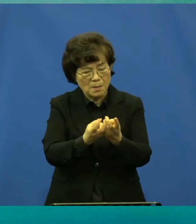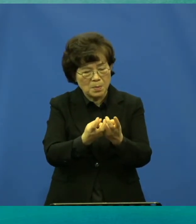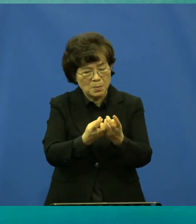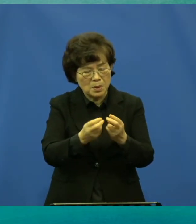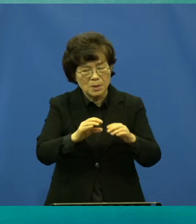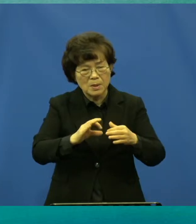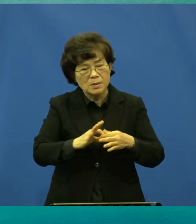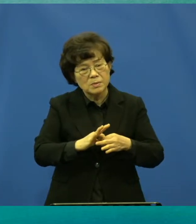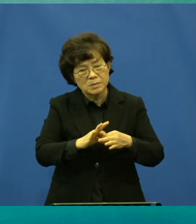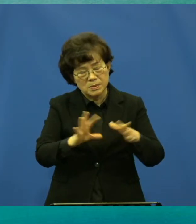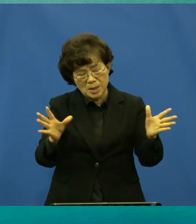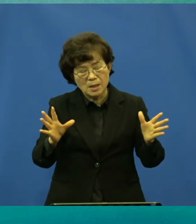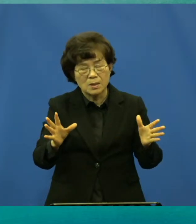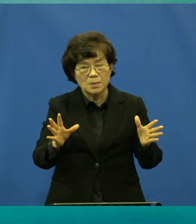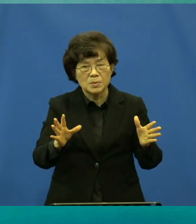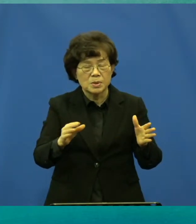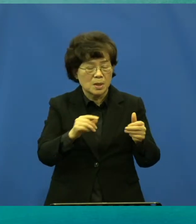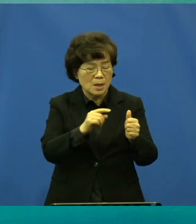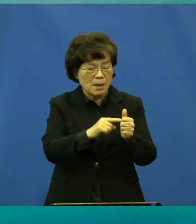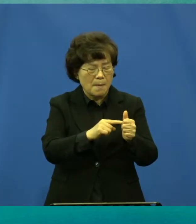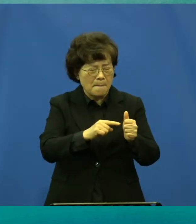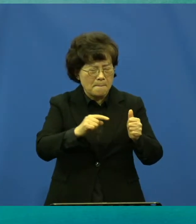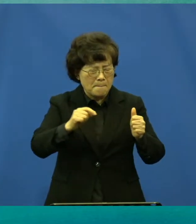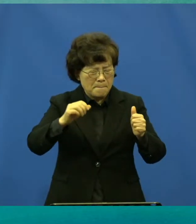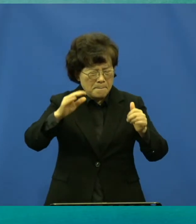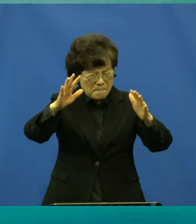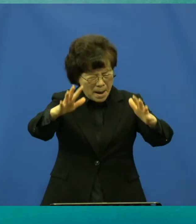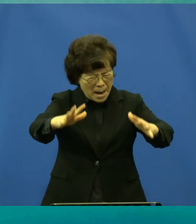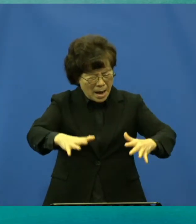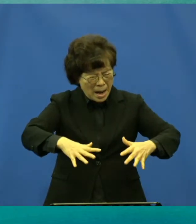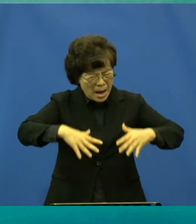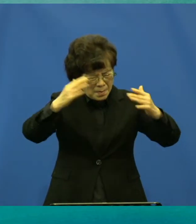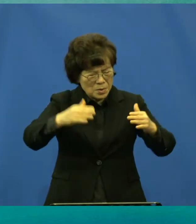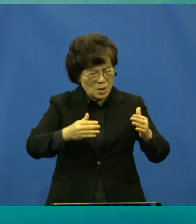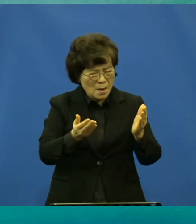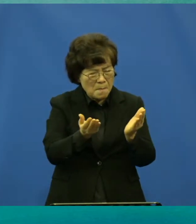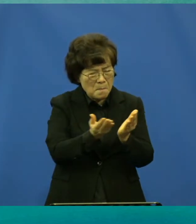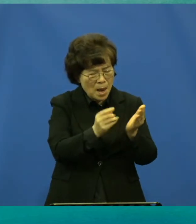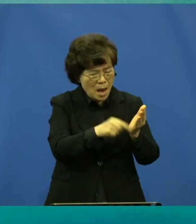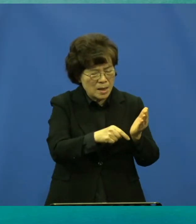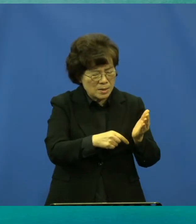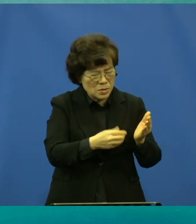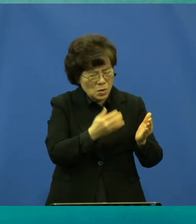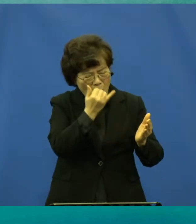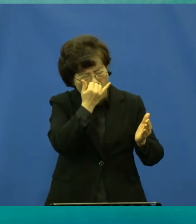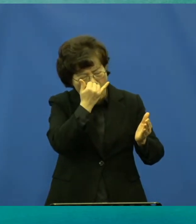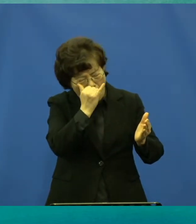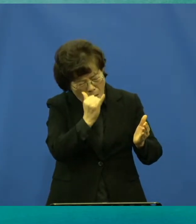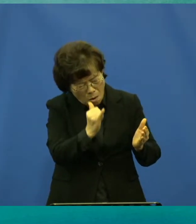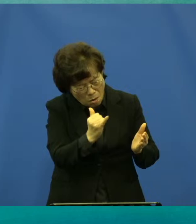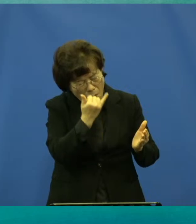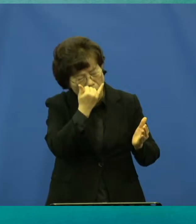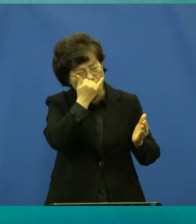광풍이 있는 배에서도 그는 깊은 밤에 빠졌던 일이에요. 하나님이 그렇게 흔들어도 꼼짝하지 않아요.